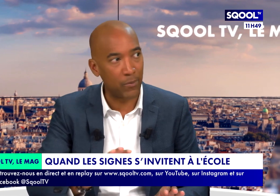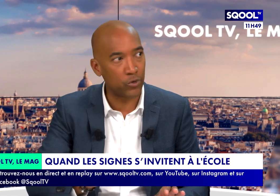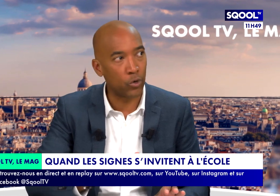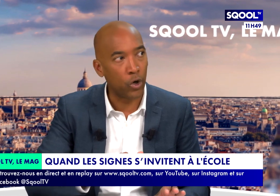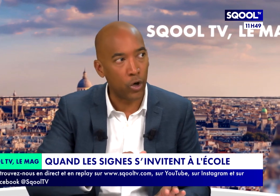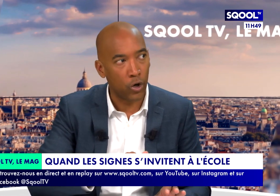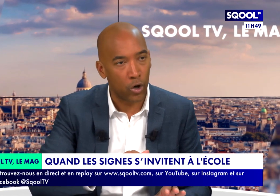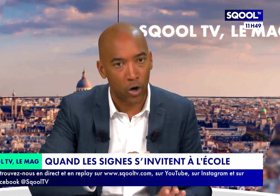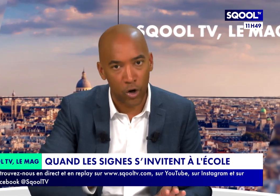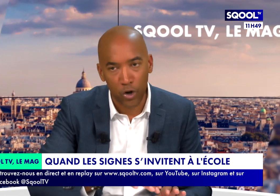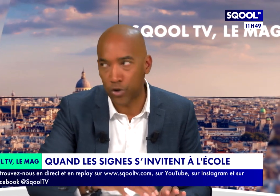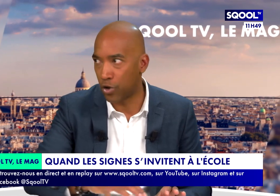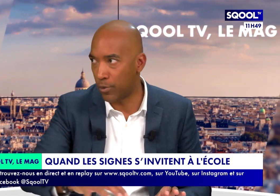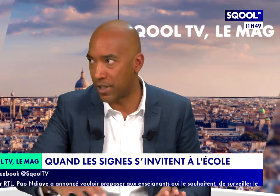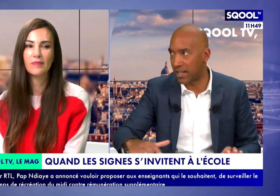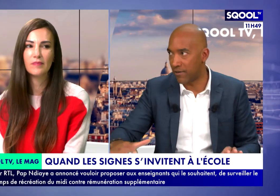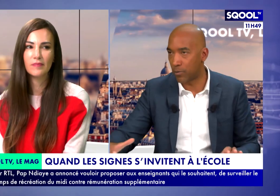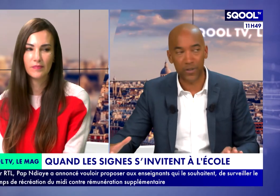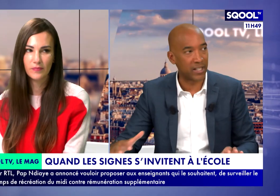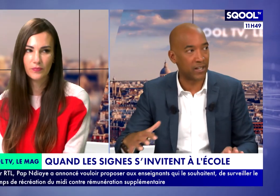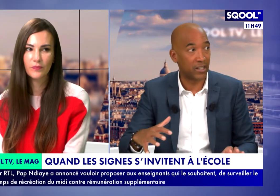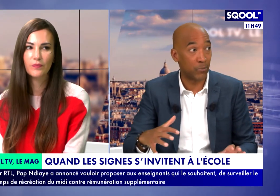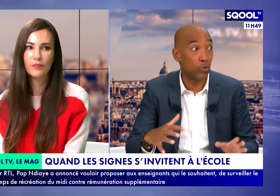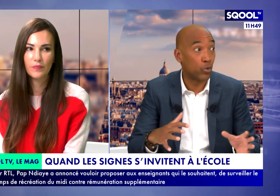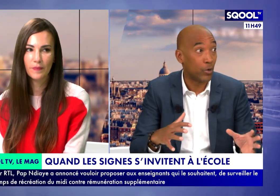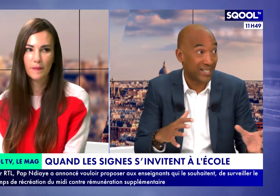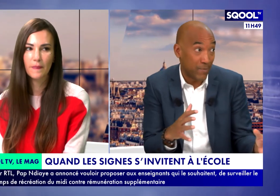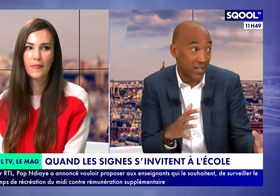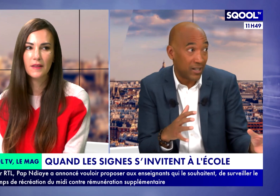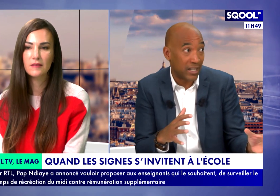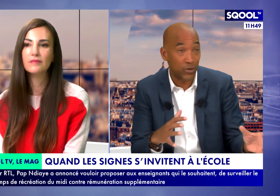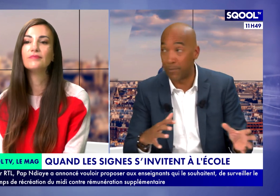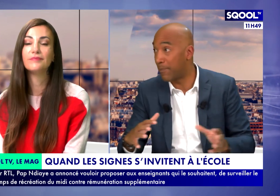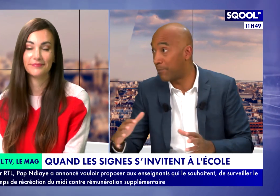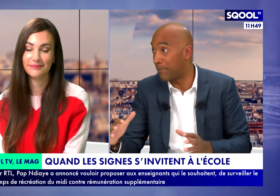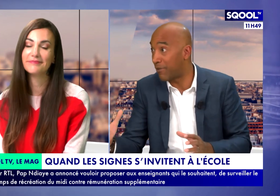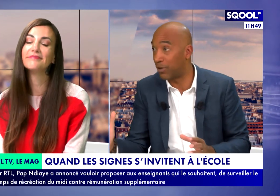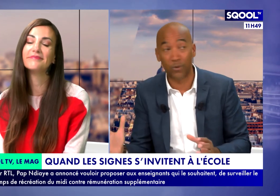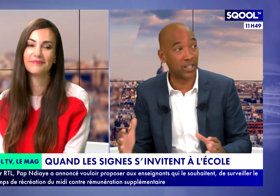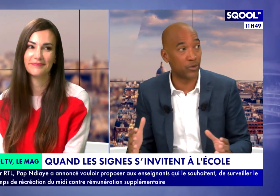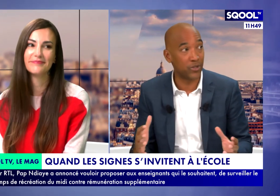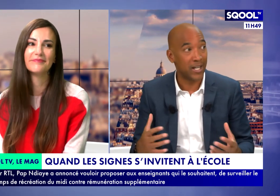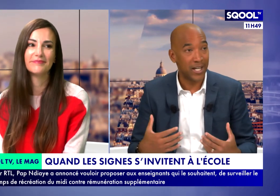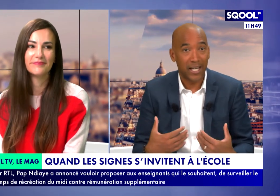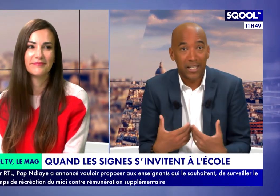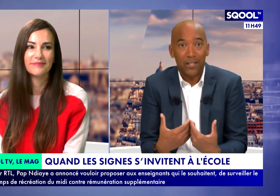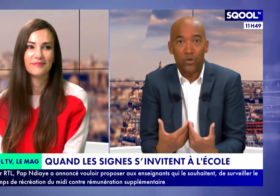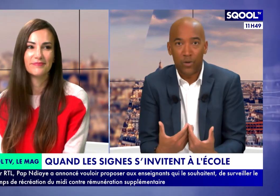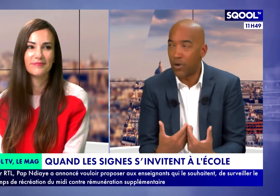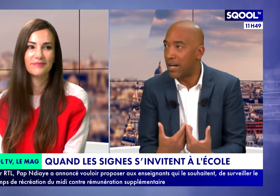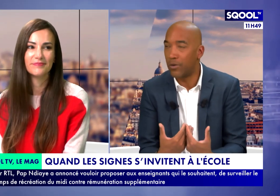sur l'ensemble des élèves. Je pense à des élèves qui étaient plutôt timides, qui n'osaient pas parfois demander les choses, et qui, justement, la langue